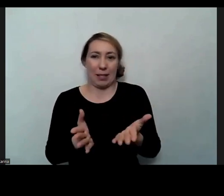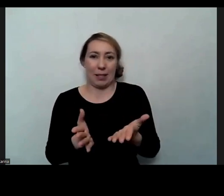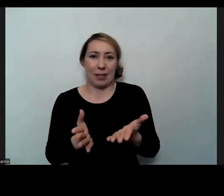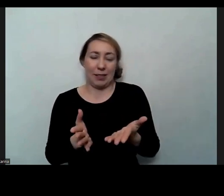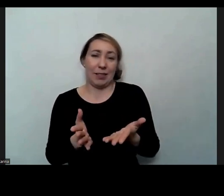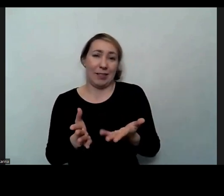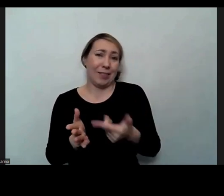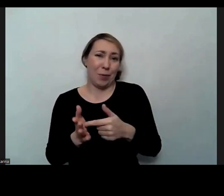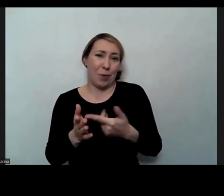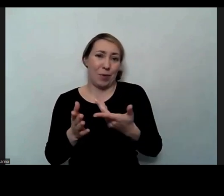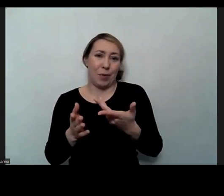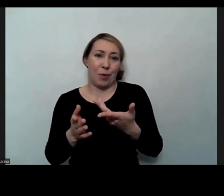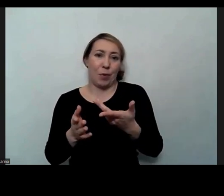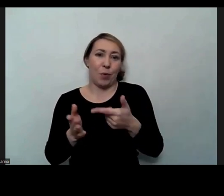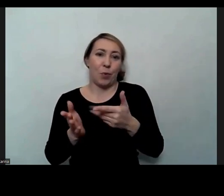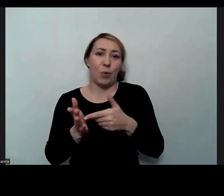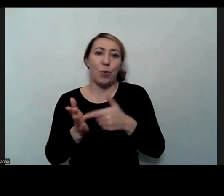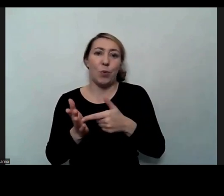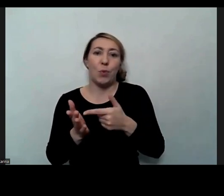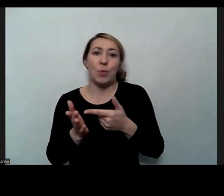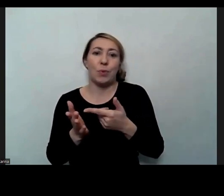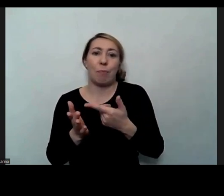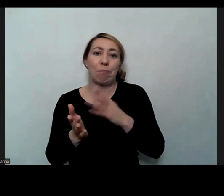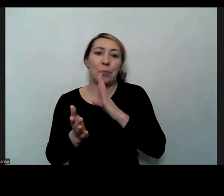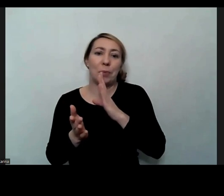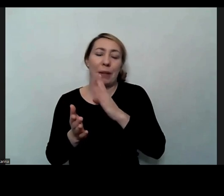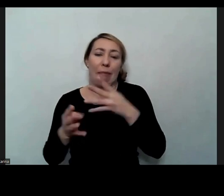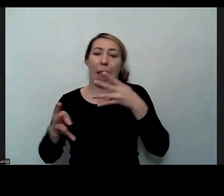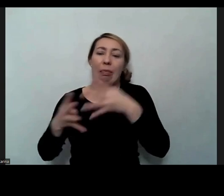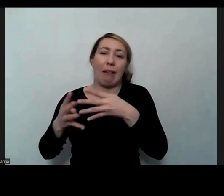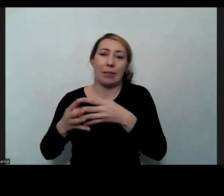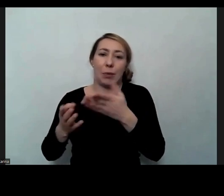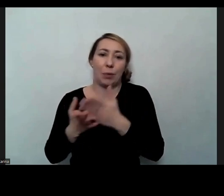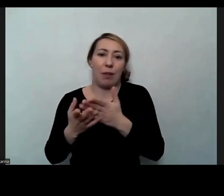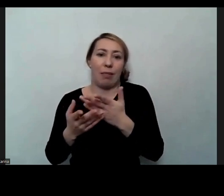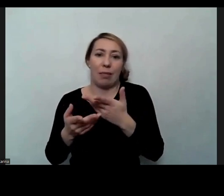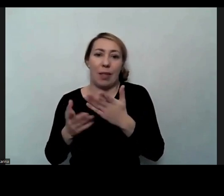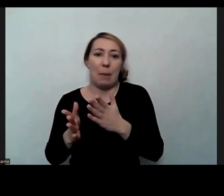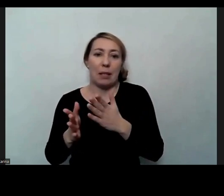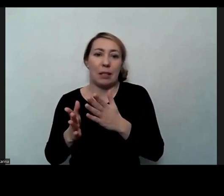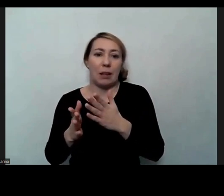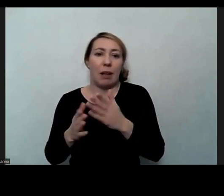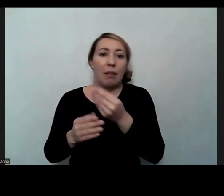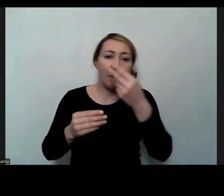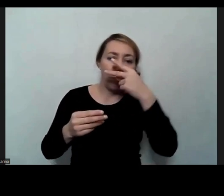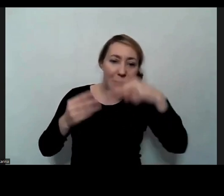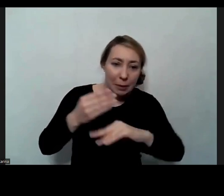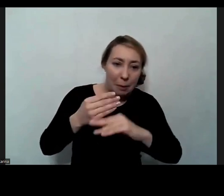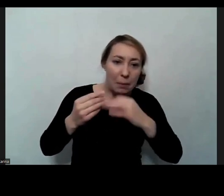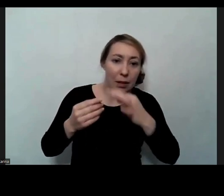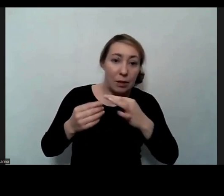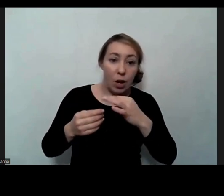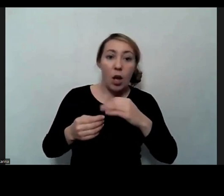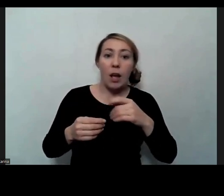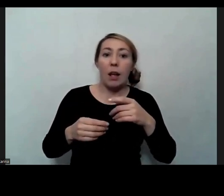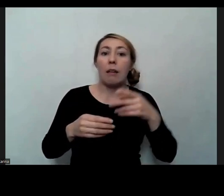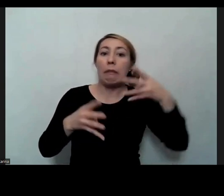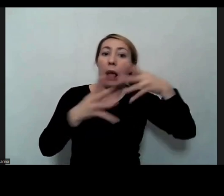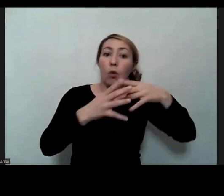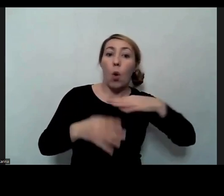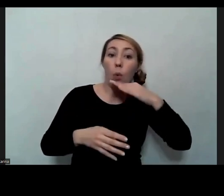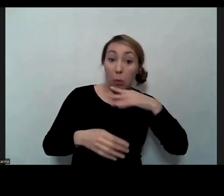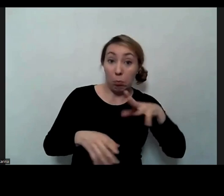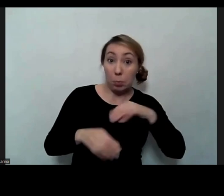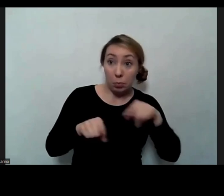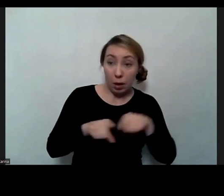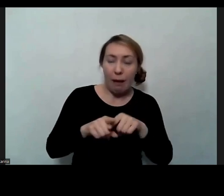i trudno mówić o tym, gdyby narzędzie na przykład było, tutaj widzę od razu pytanie, czy diagnosta logopeda także? Tak, oczywiście,